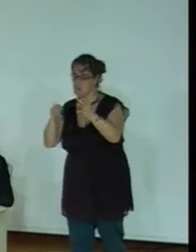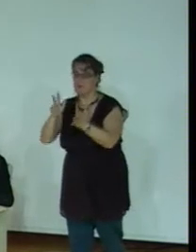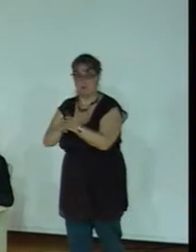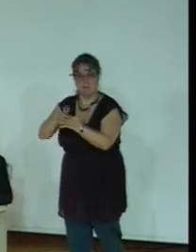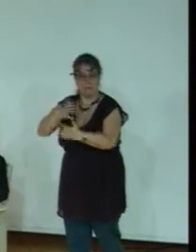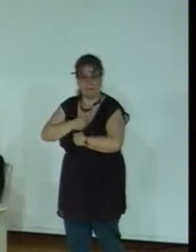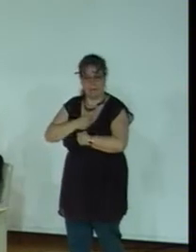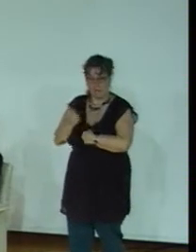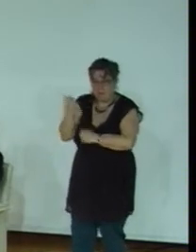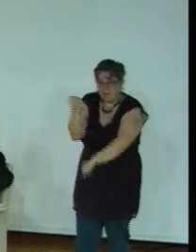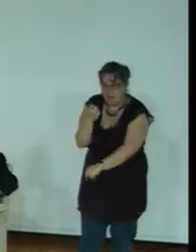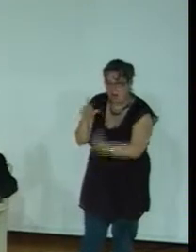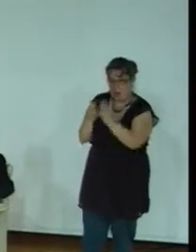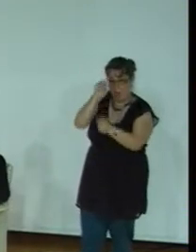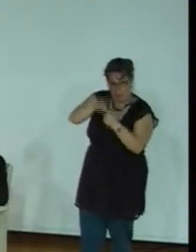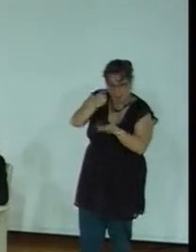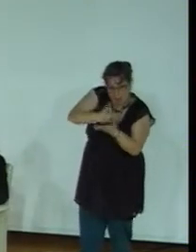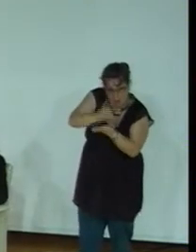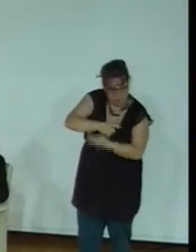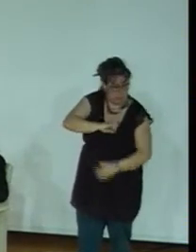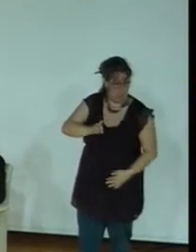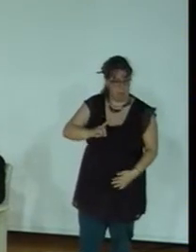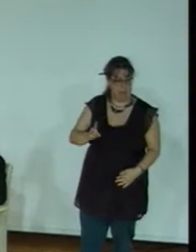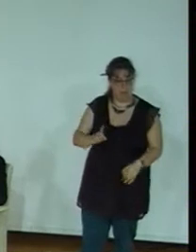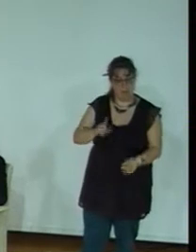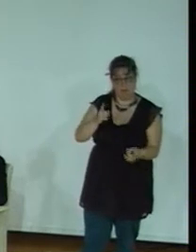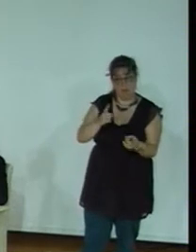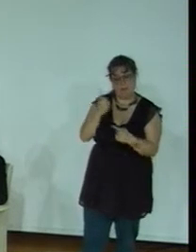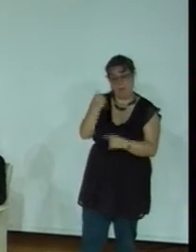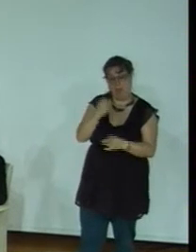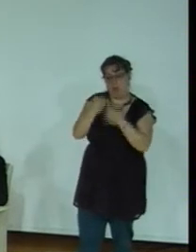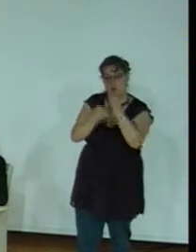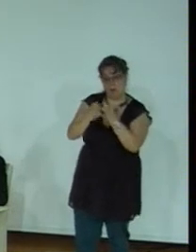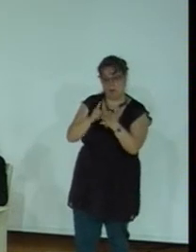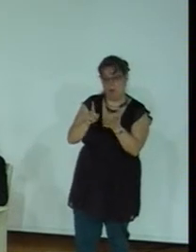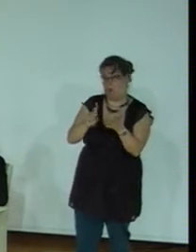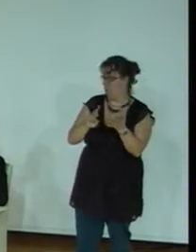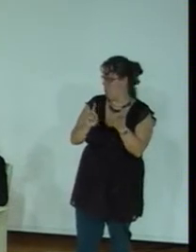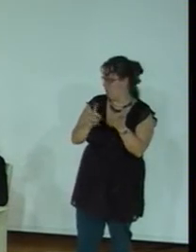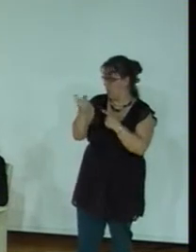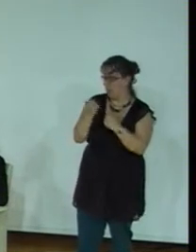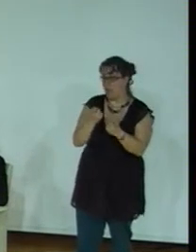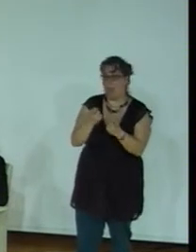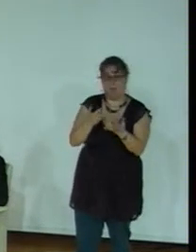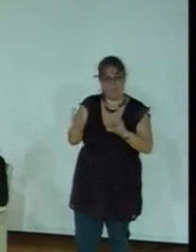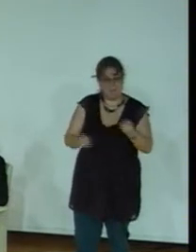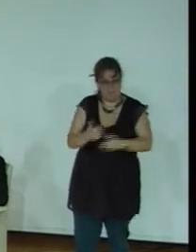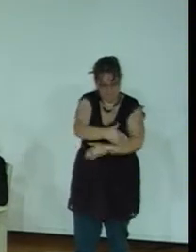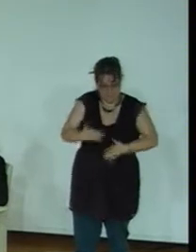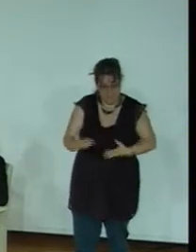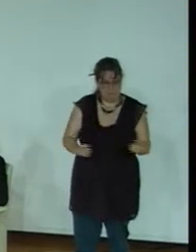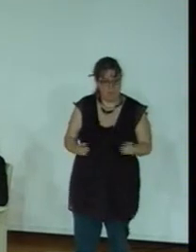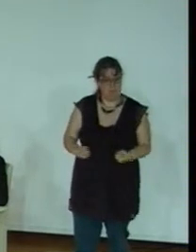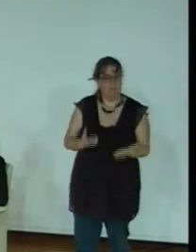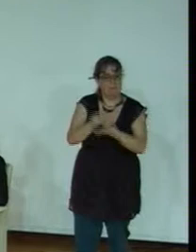renseignement. C'est un autre pan du droit, ce n'est pas la justice, c'est ce que font les services de renseignement sans être